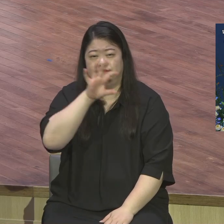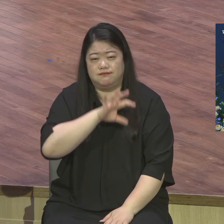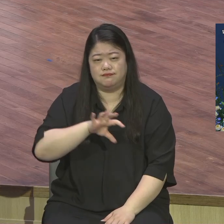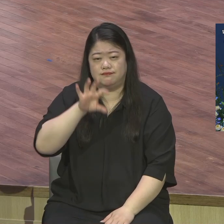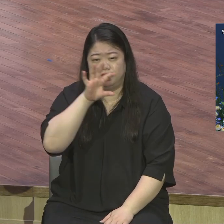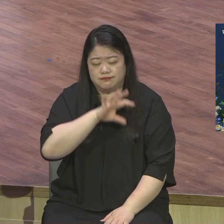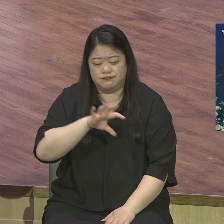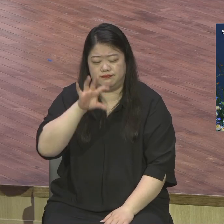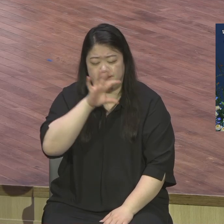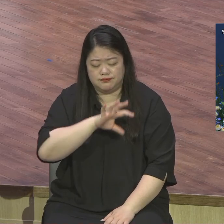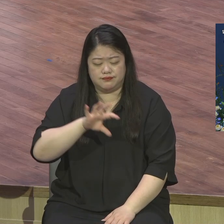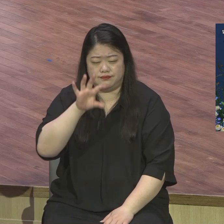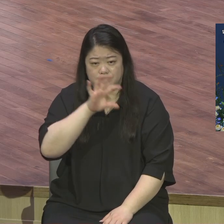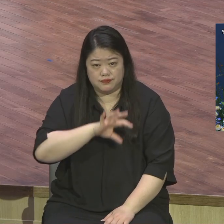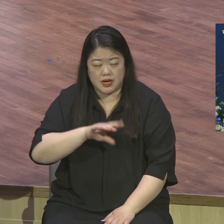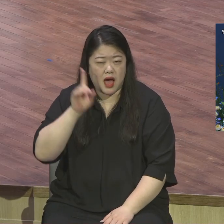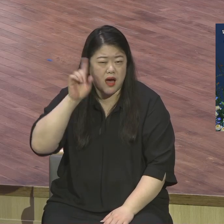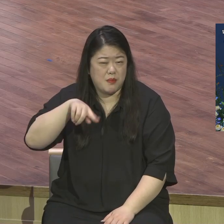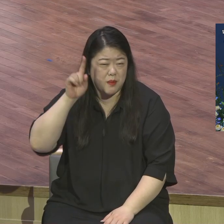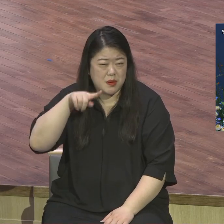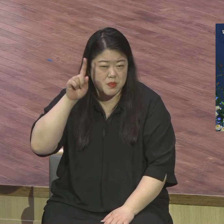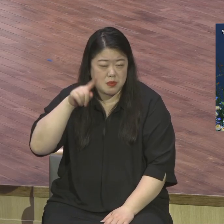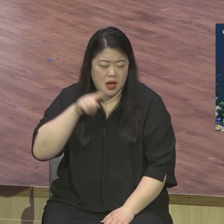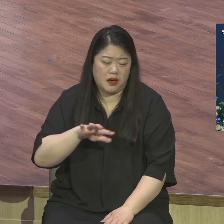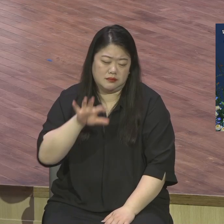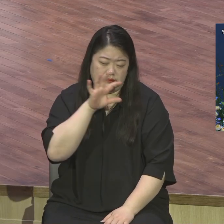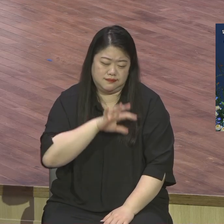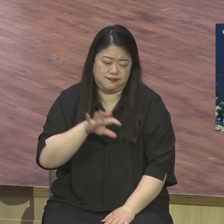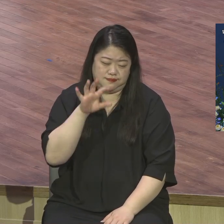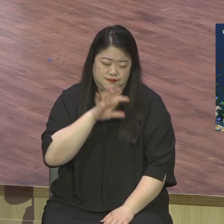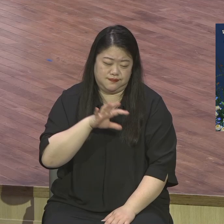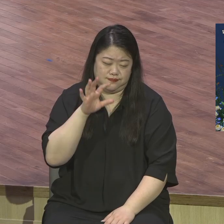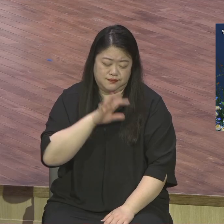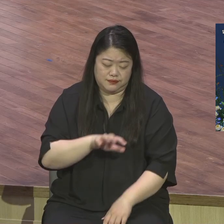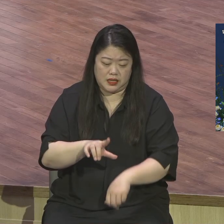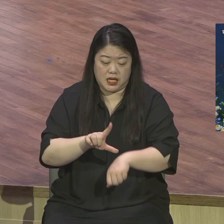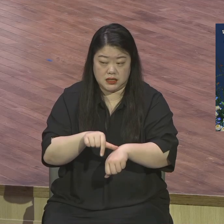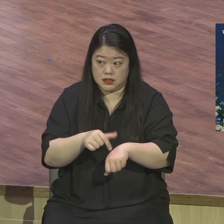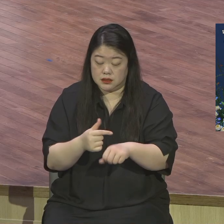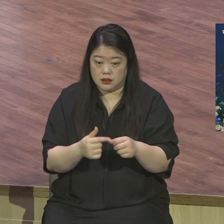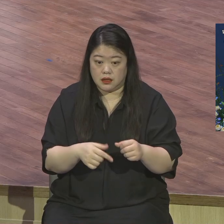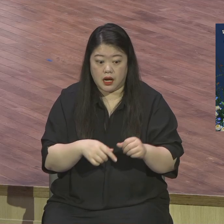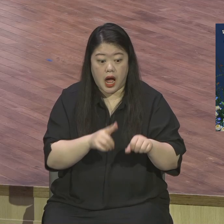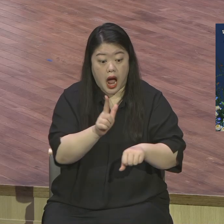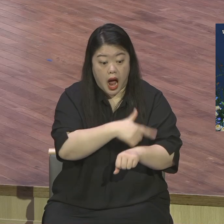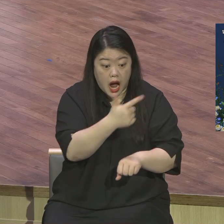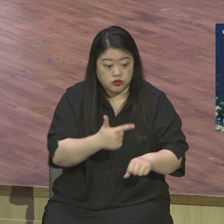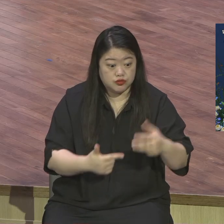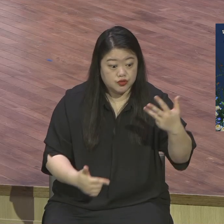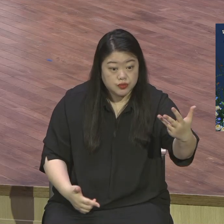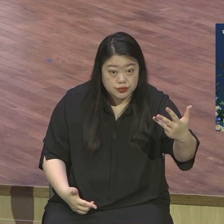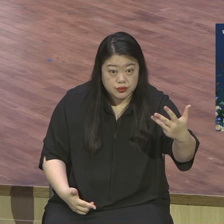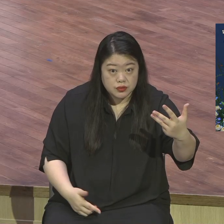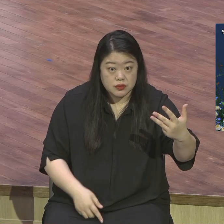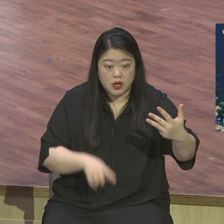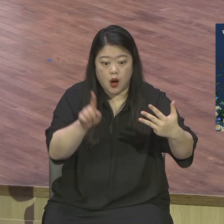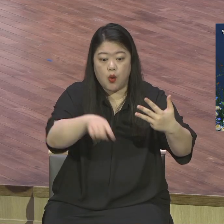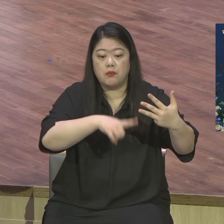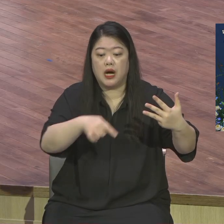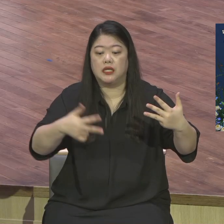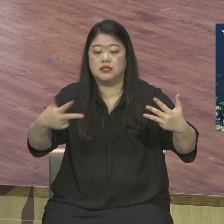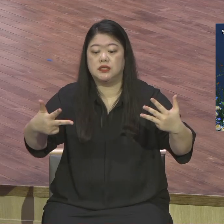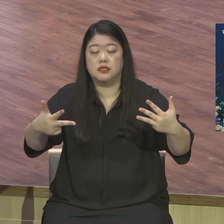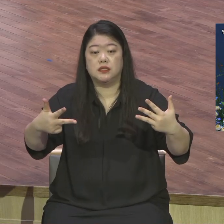이들이 그 어마어마한 스케줄 속에서 하루 8시간씩